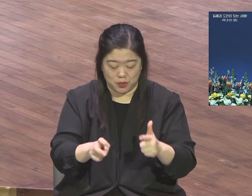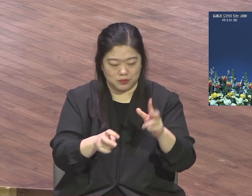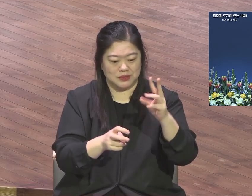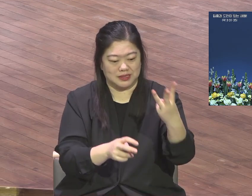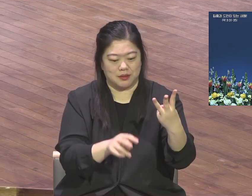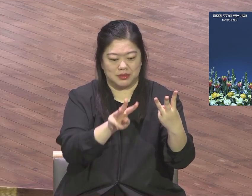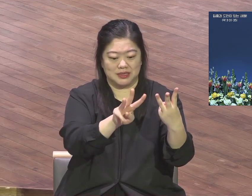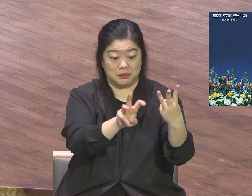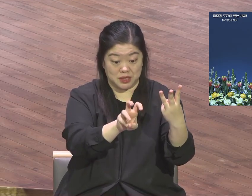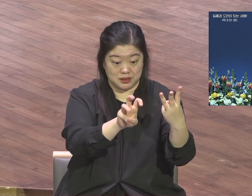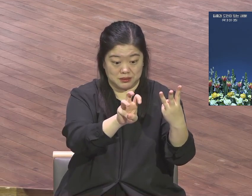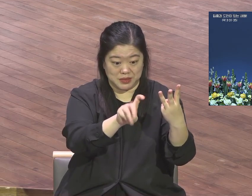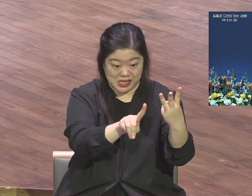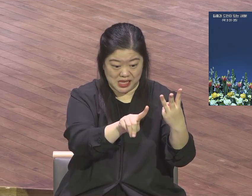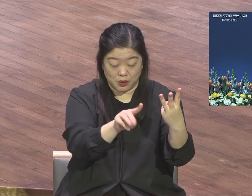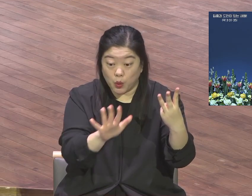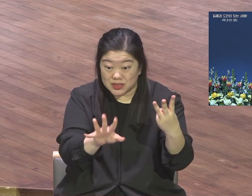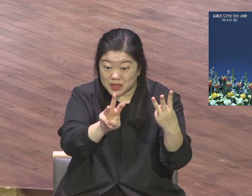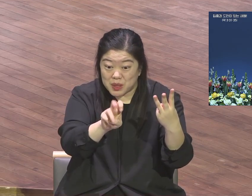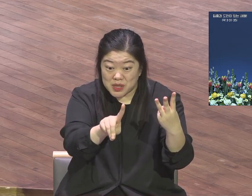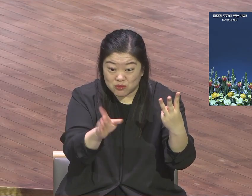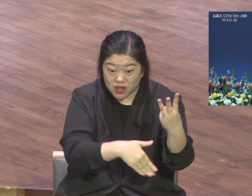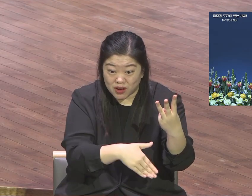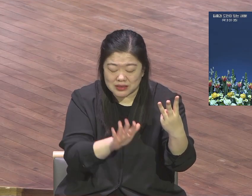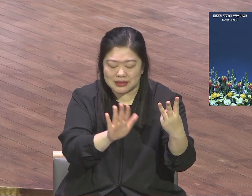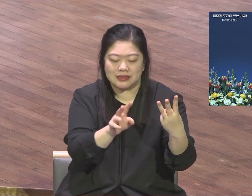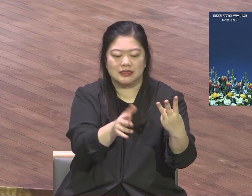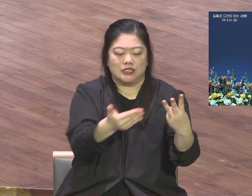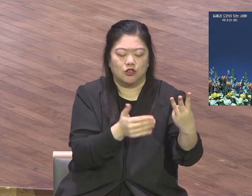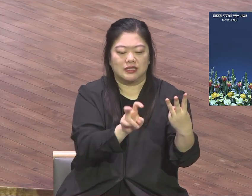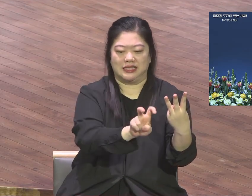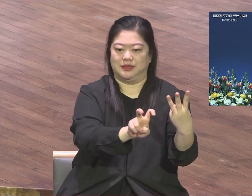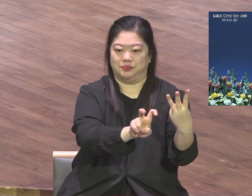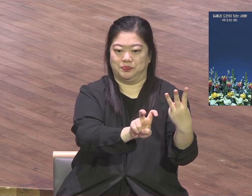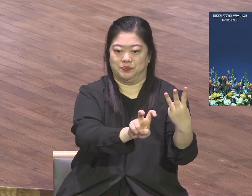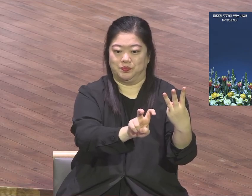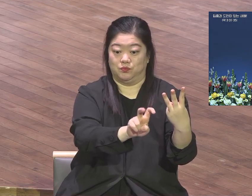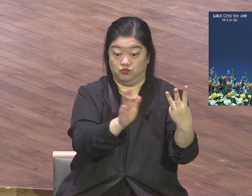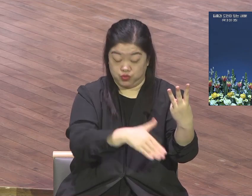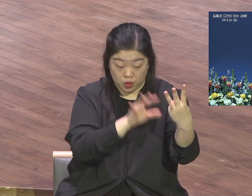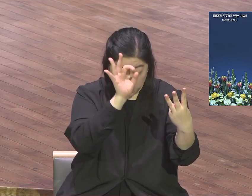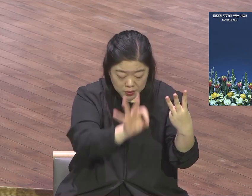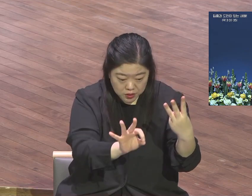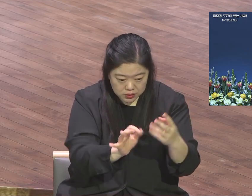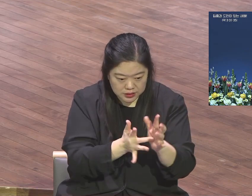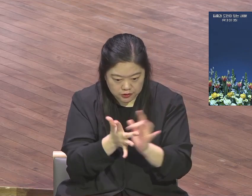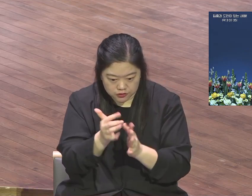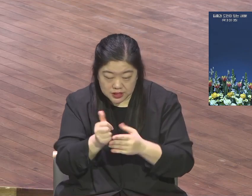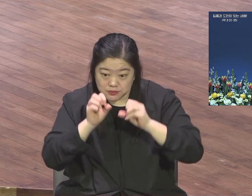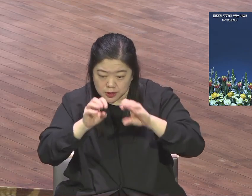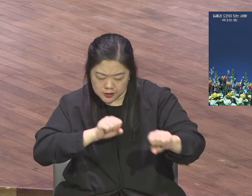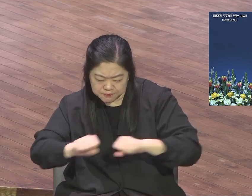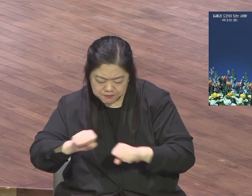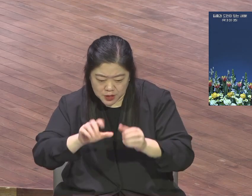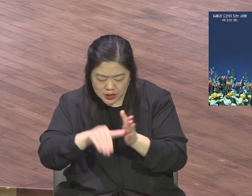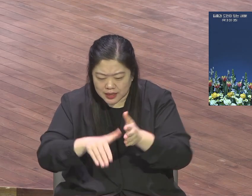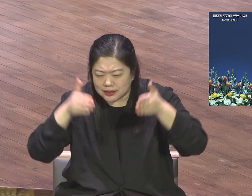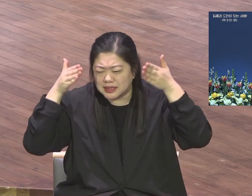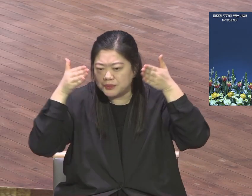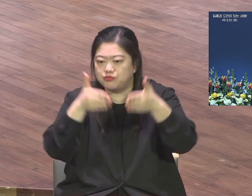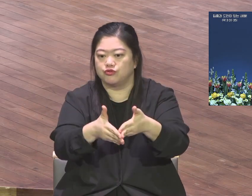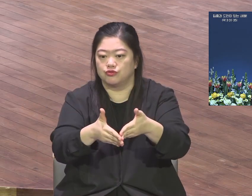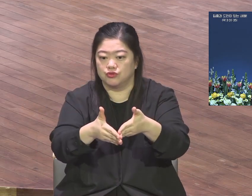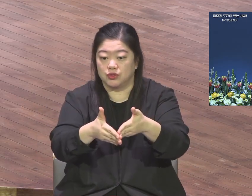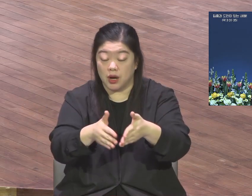20절부터 시작되는데 집중이란 말을 집중이 무슨 말이에요? 한 곳에 모인다 그런